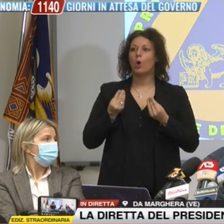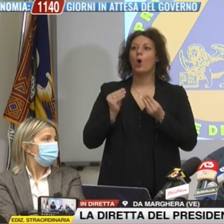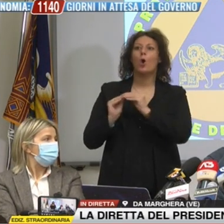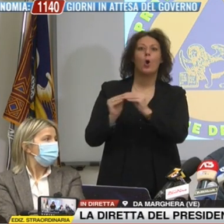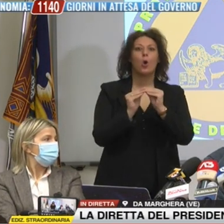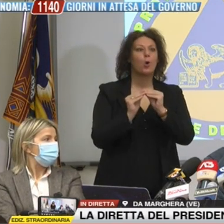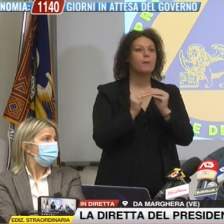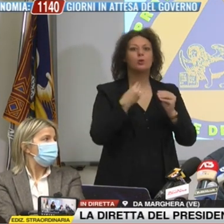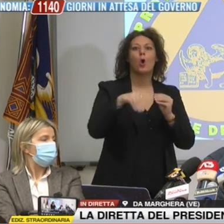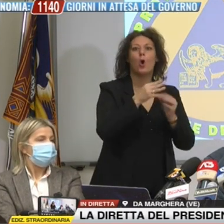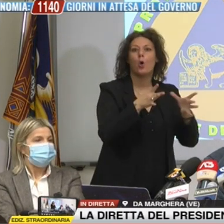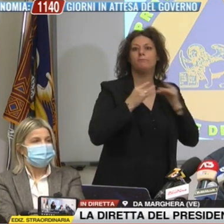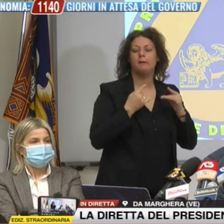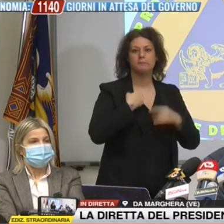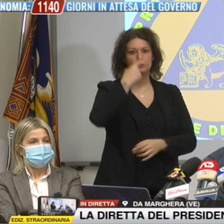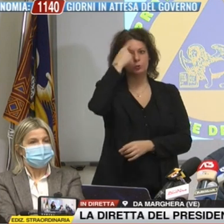a prenderlo il Covid,